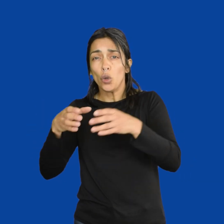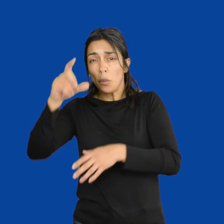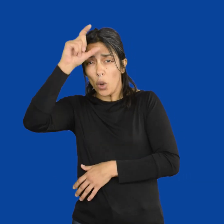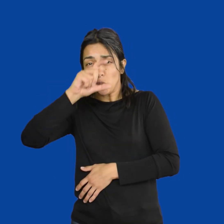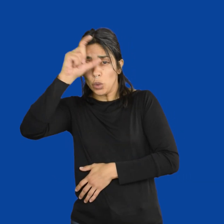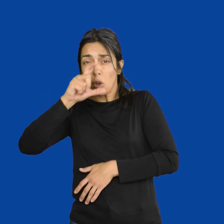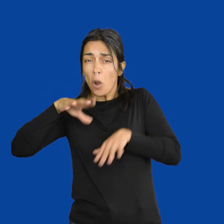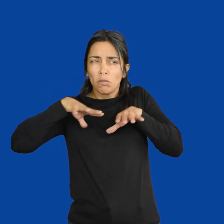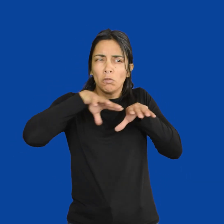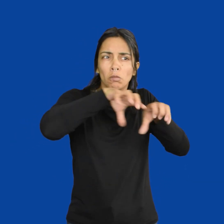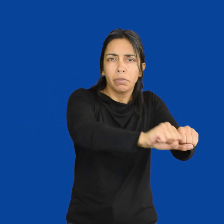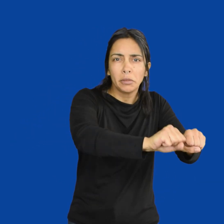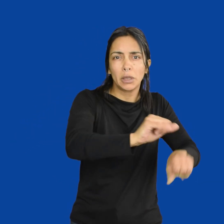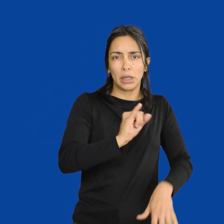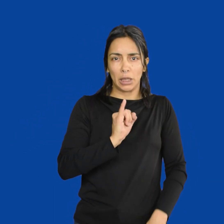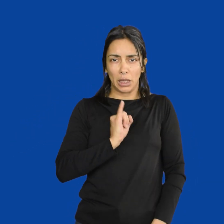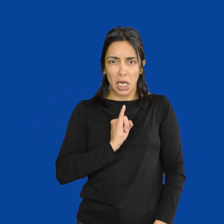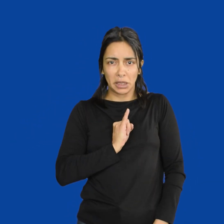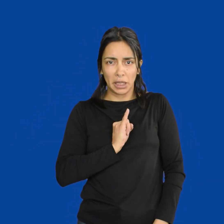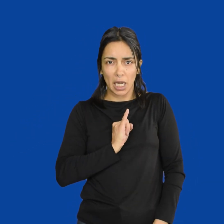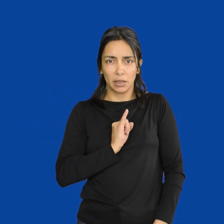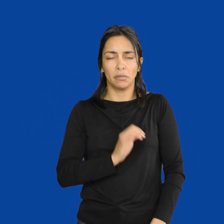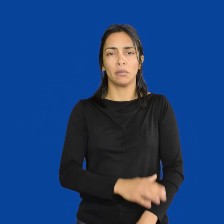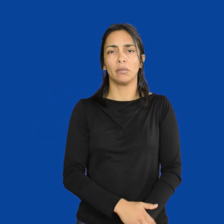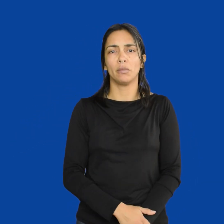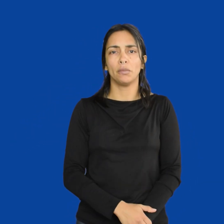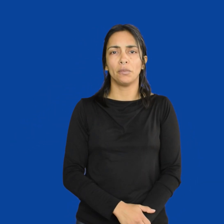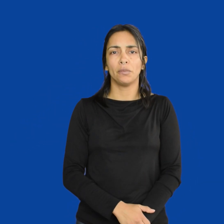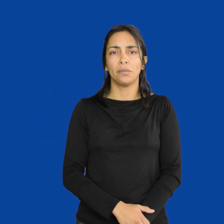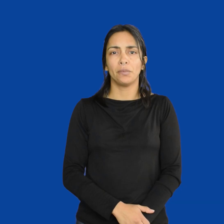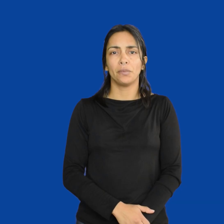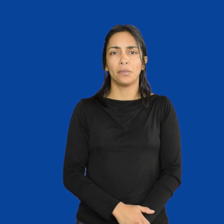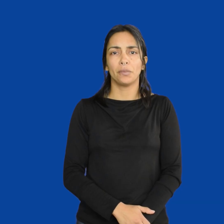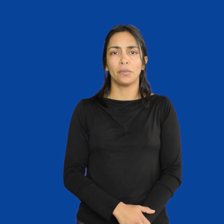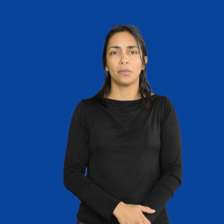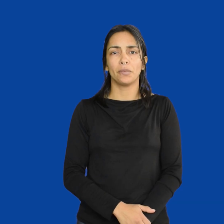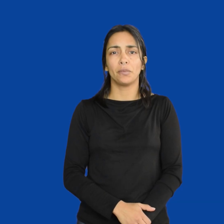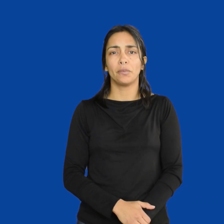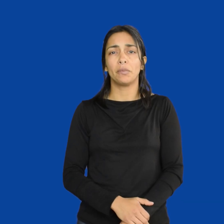y finalizando con la imposición de la identidad propia del grupo opresor.